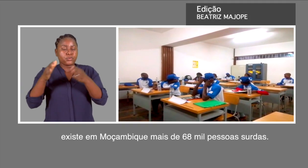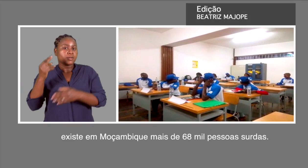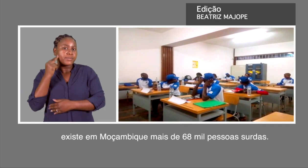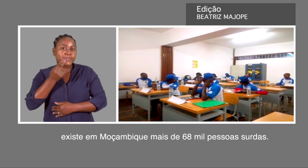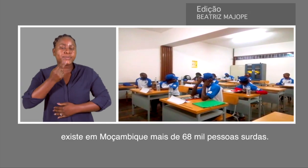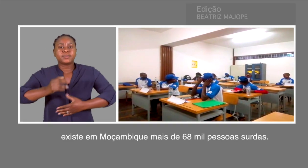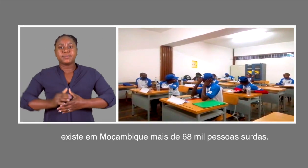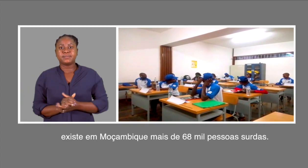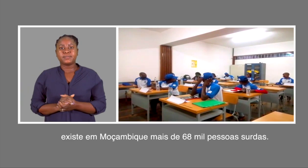surdas. pessoas 8,172 7,003 9